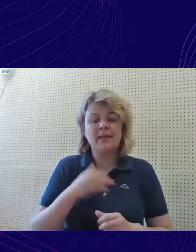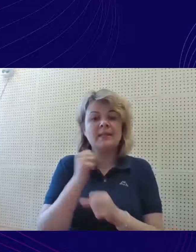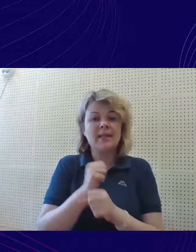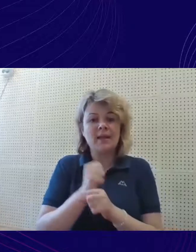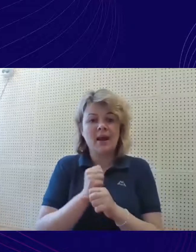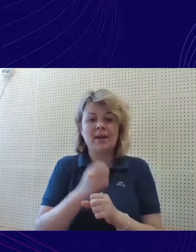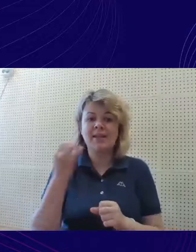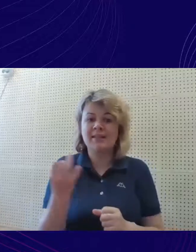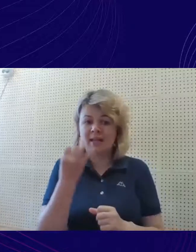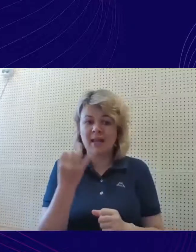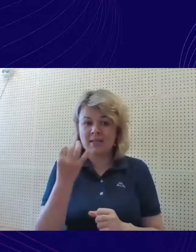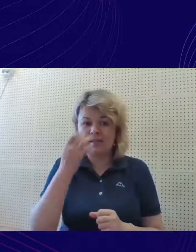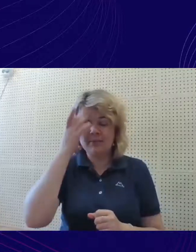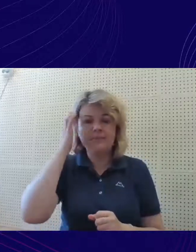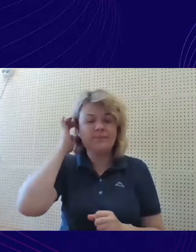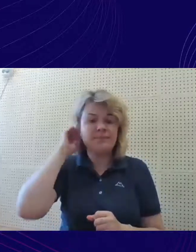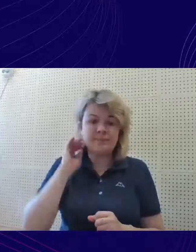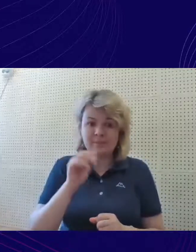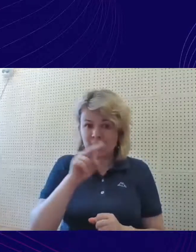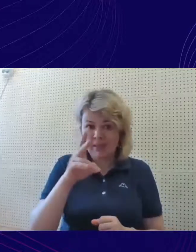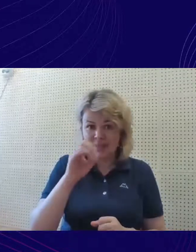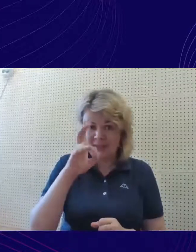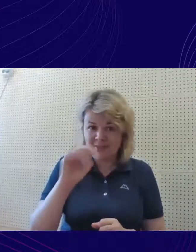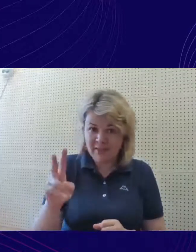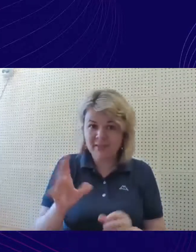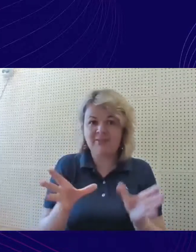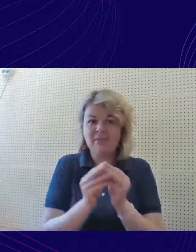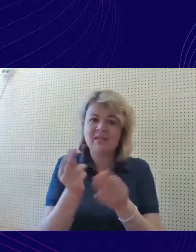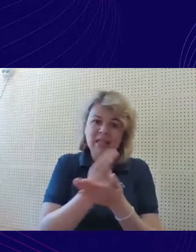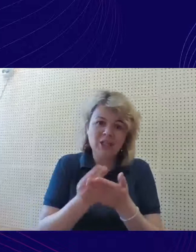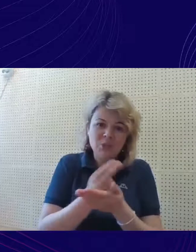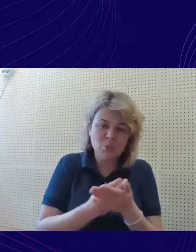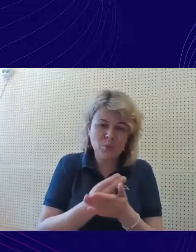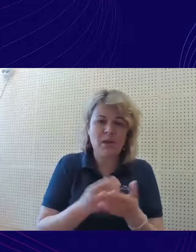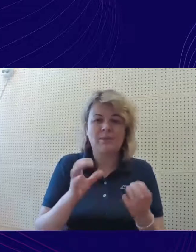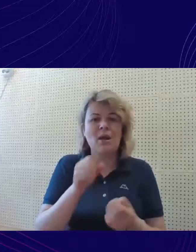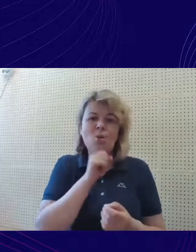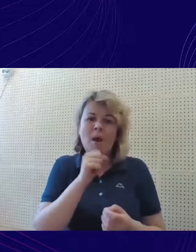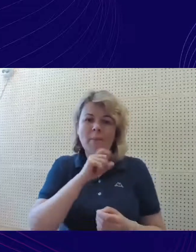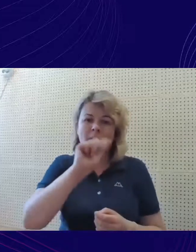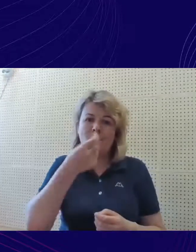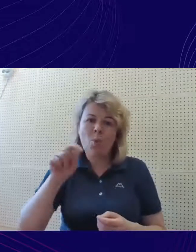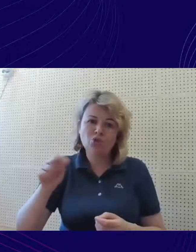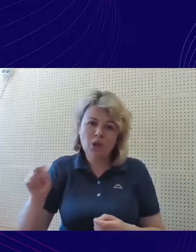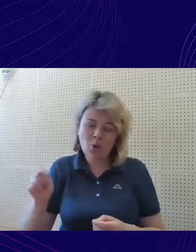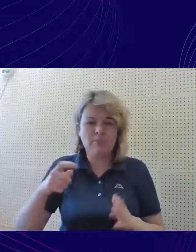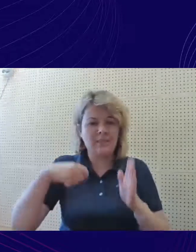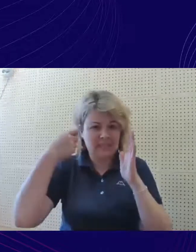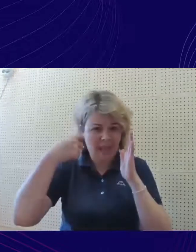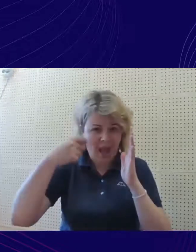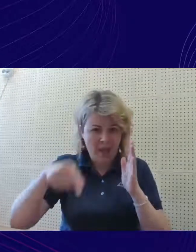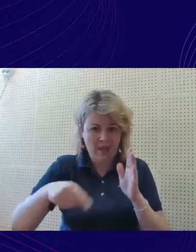сделали интересный дневник с рисуночками, с любопытным почерком, сняли его,